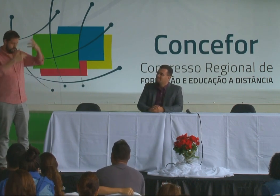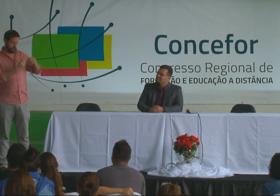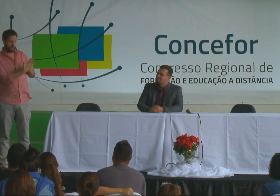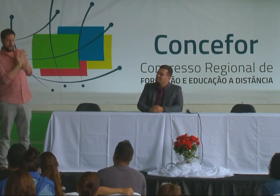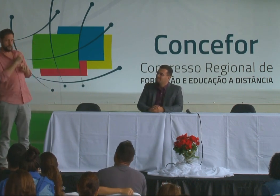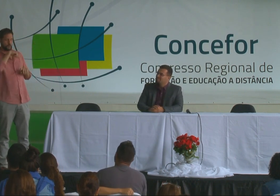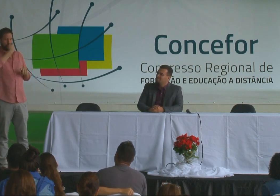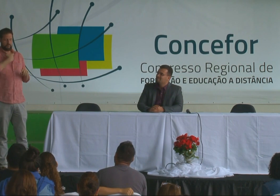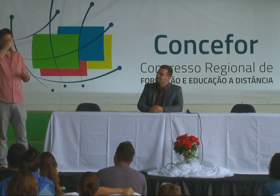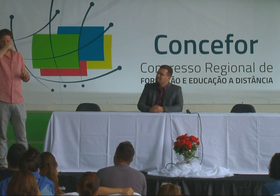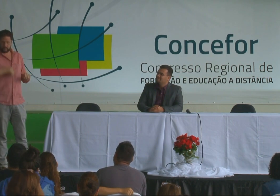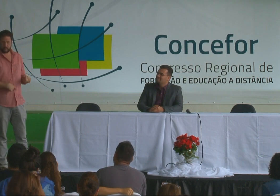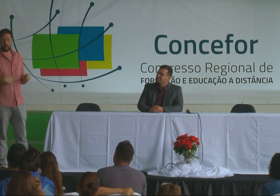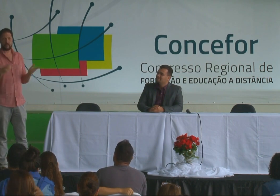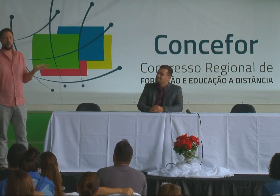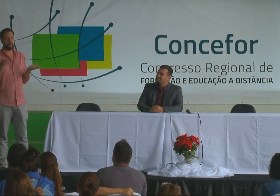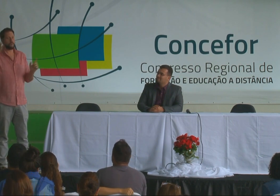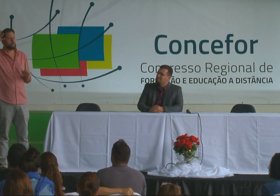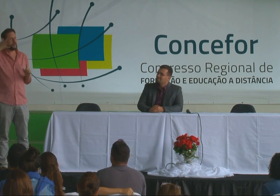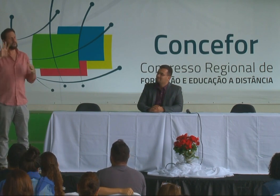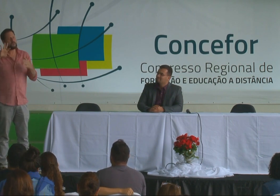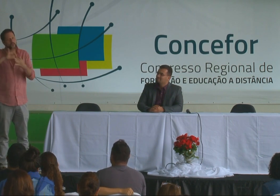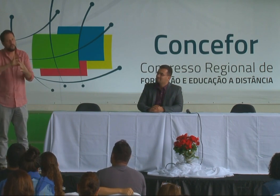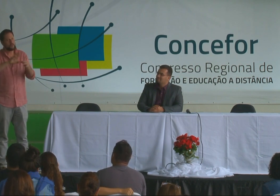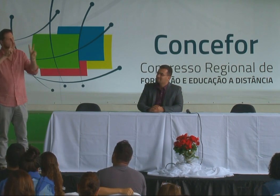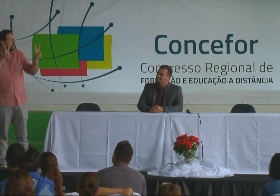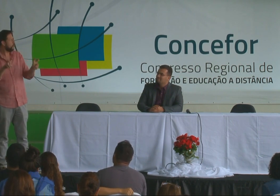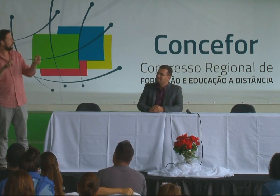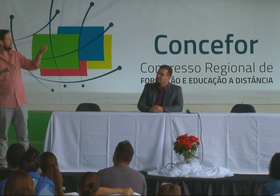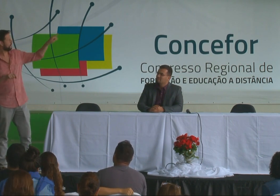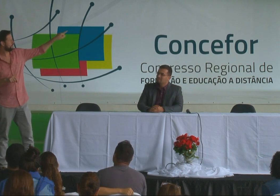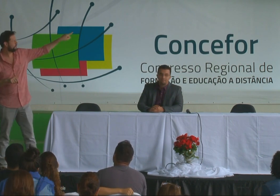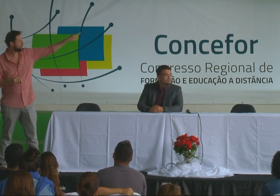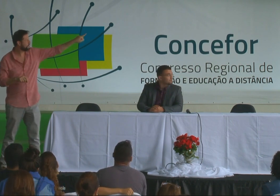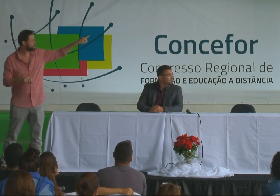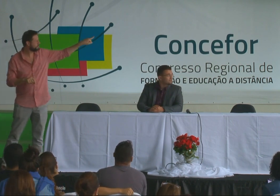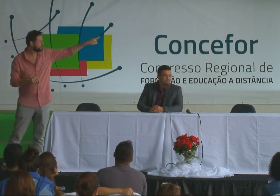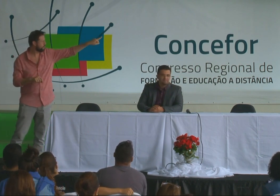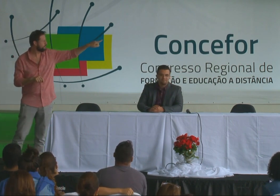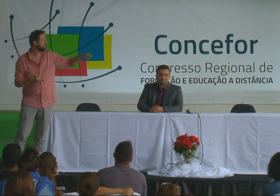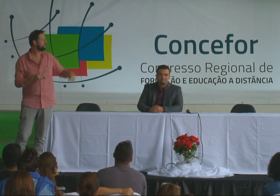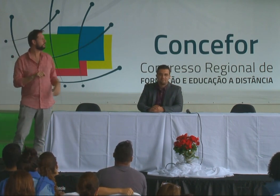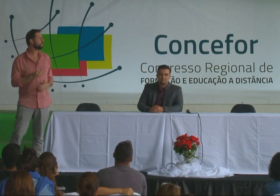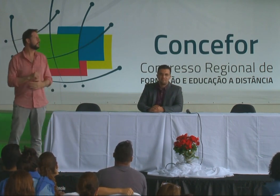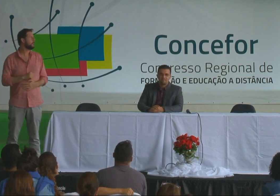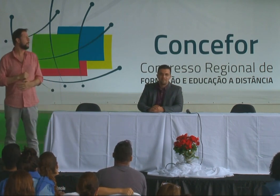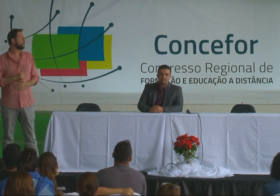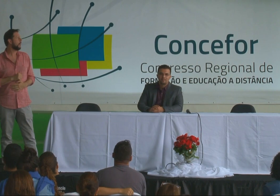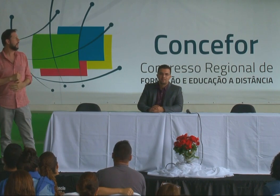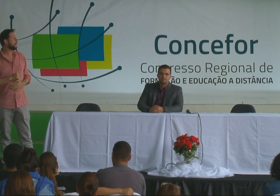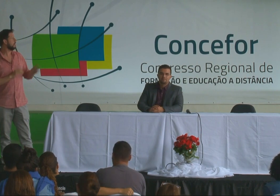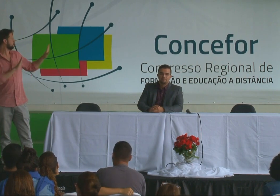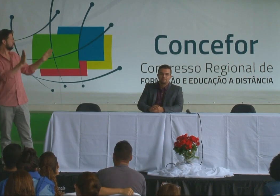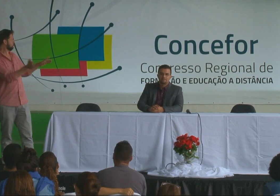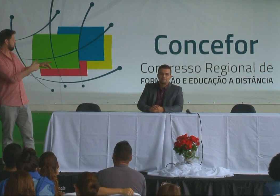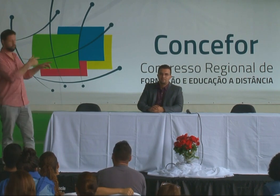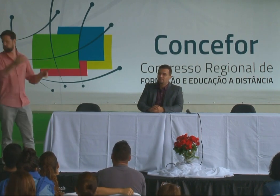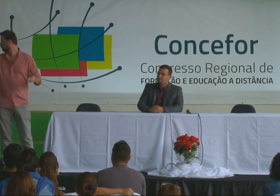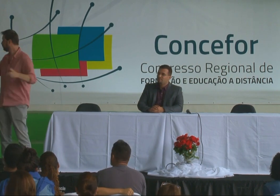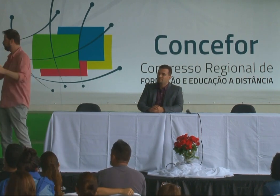cidade. Então, a falou um pouquinho sobre mim e eu entendo a palestra que eu vou apresentar. que apresentar, pode projetar, tá vendo?